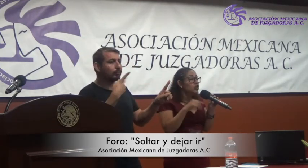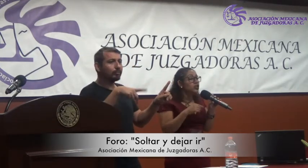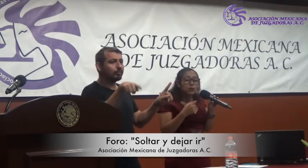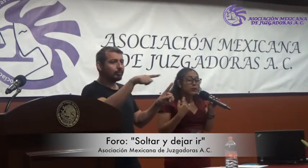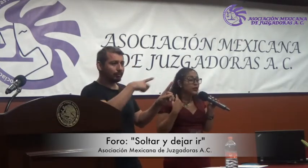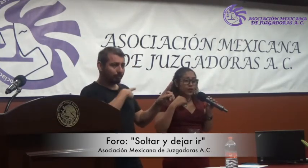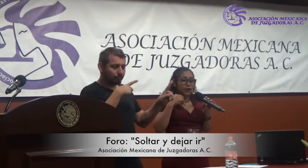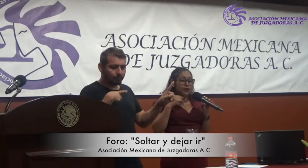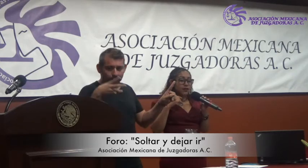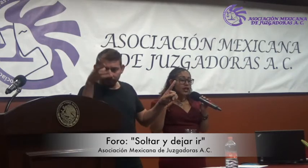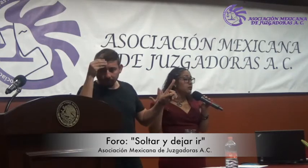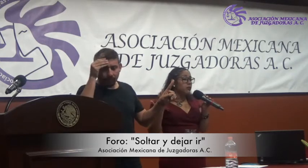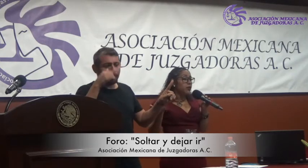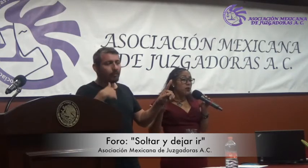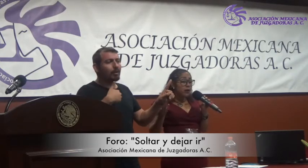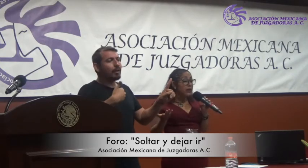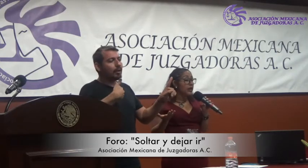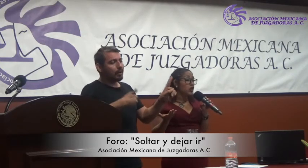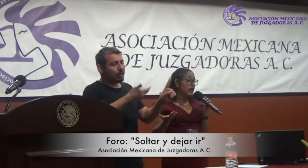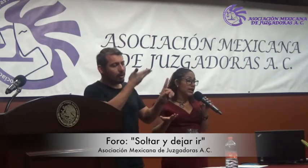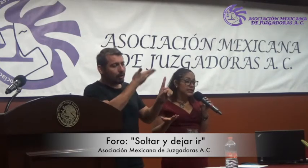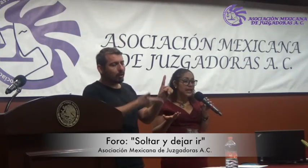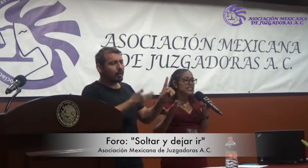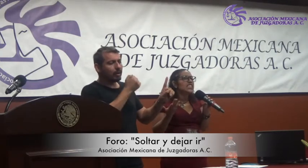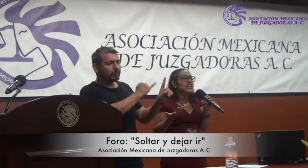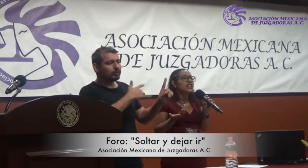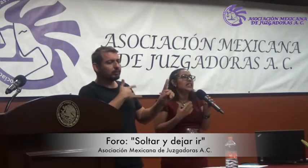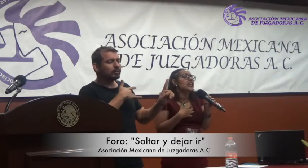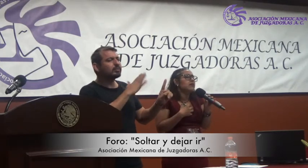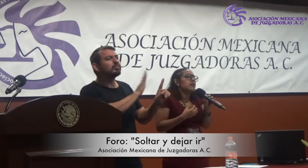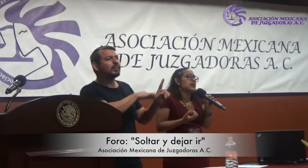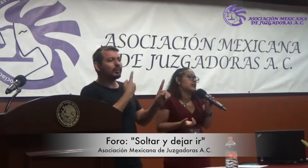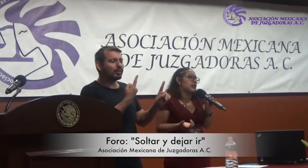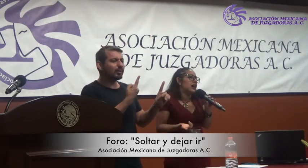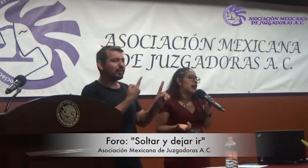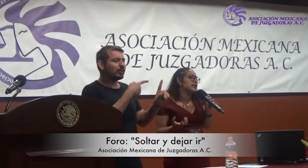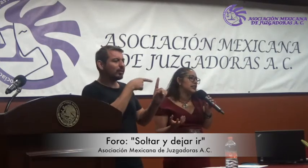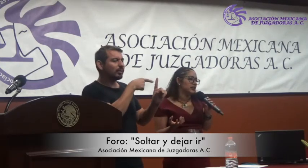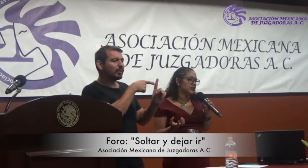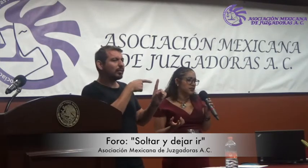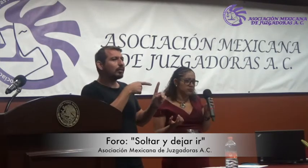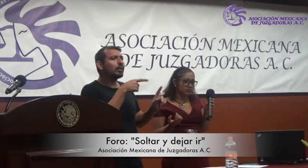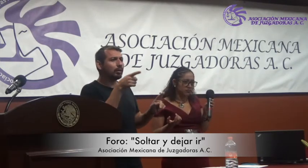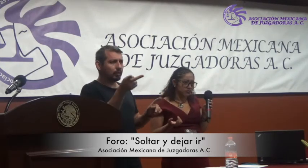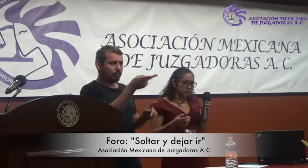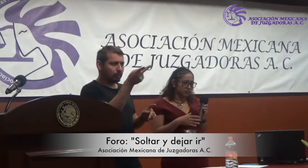que incluso esa persona es muy probable que no quiera estar así. ¿Quién quiere vivir así?